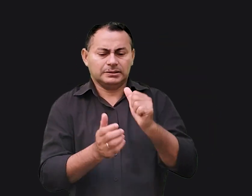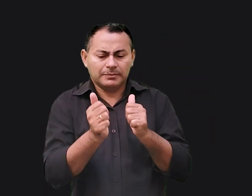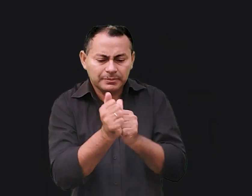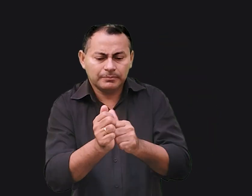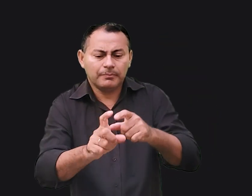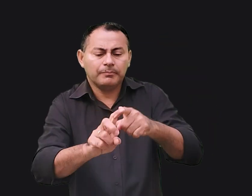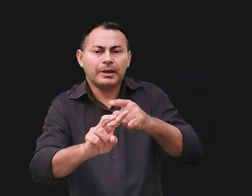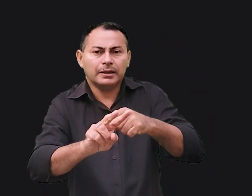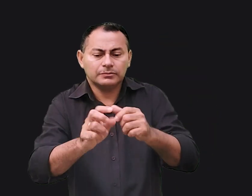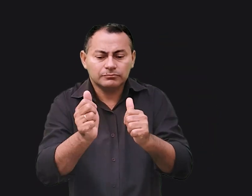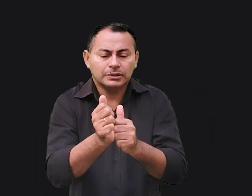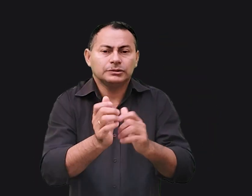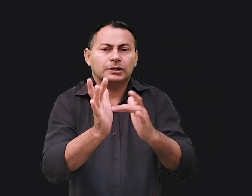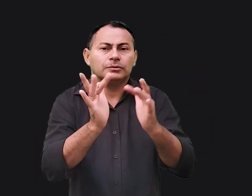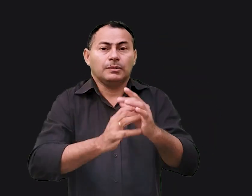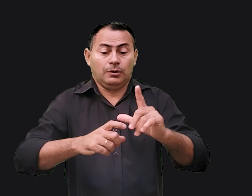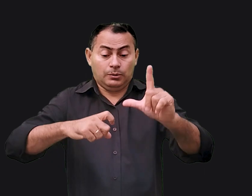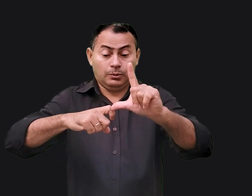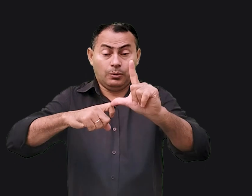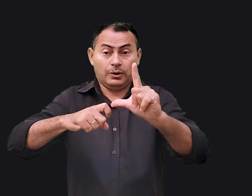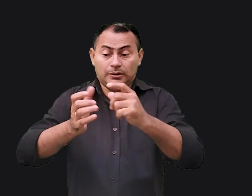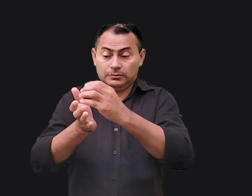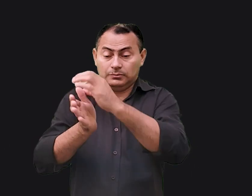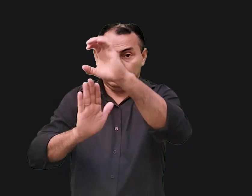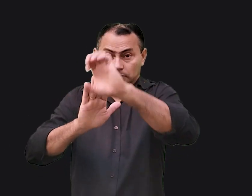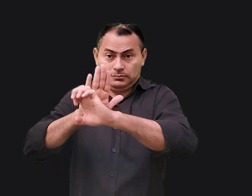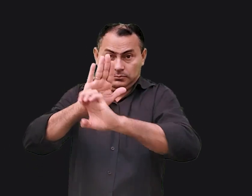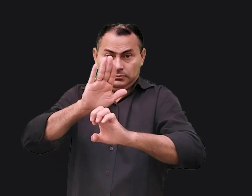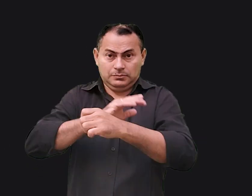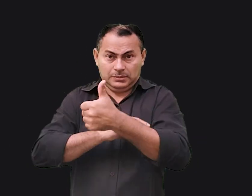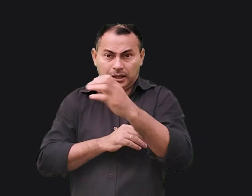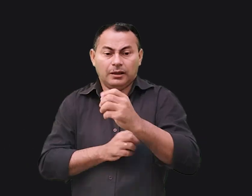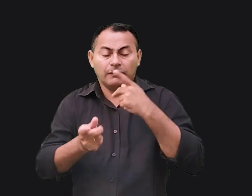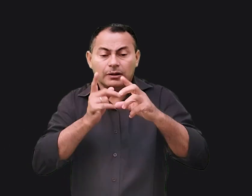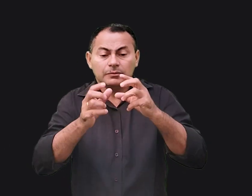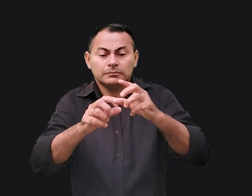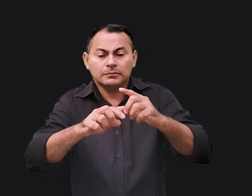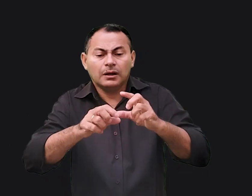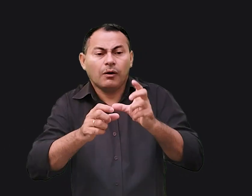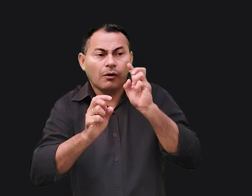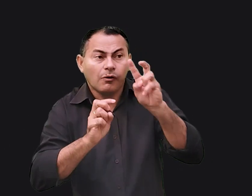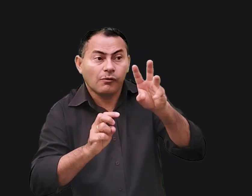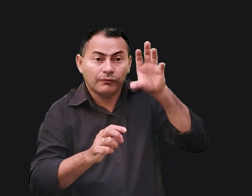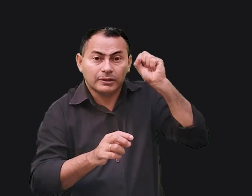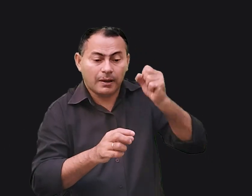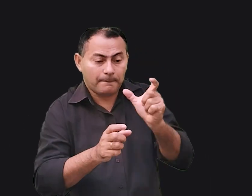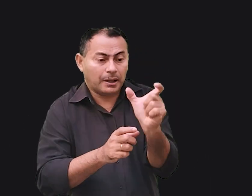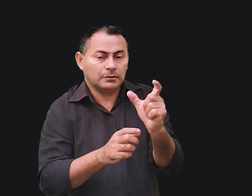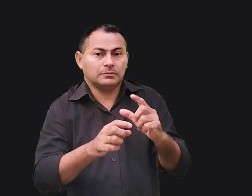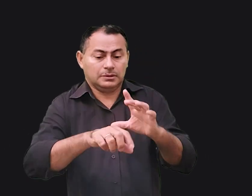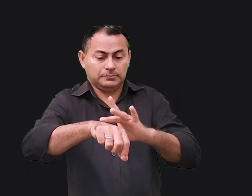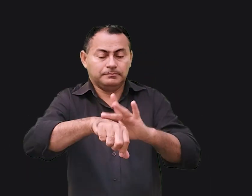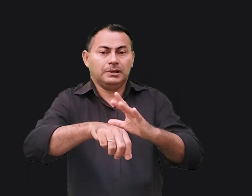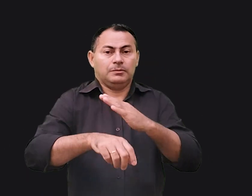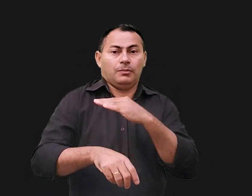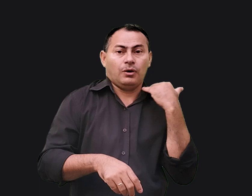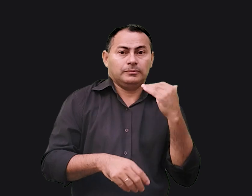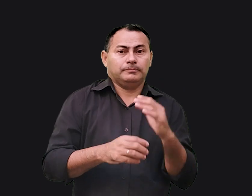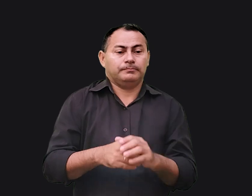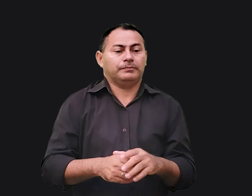aos pés de Jesus. Em Lucas 10, ela também estava aos pés de Jesus ouvindo suas palavras. Agora, no meio da doença e da morte,